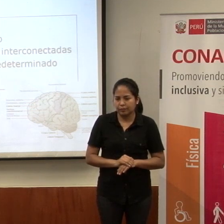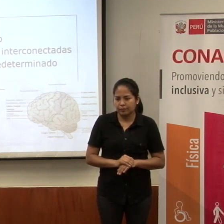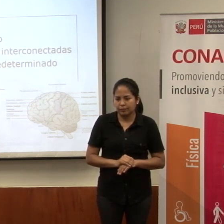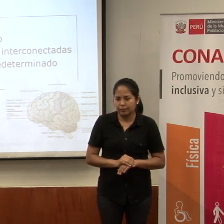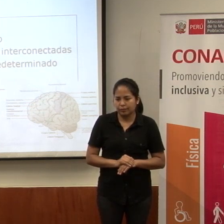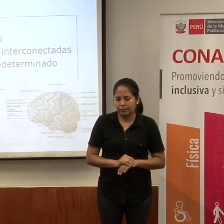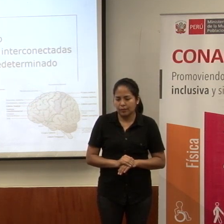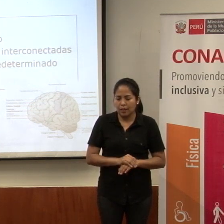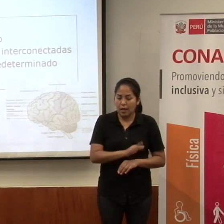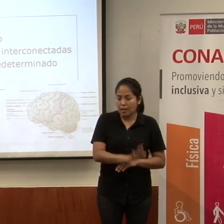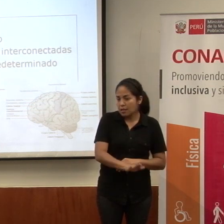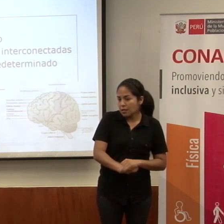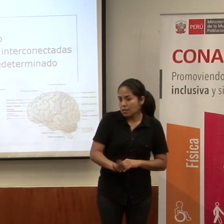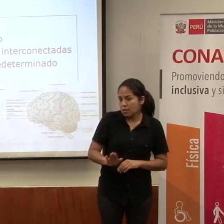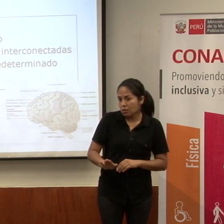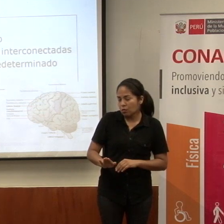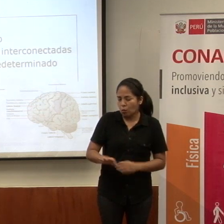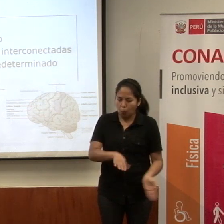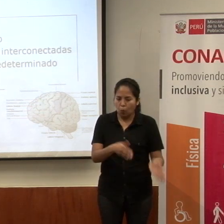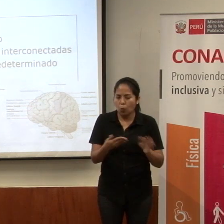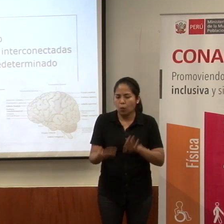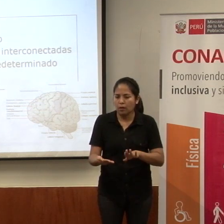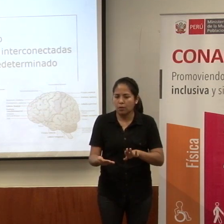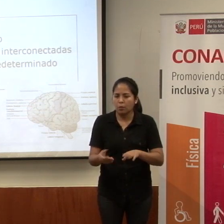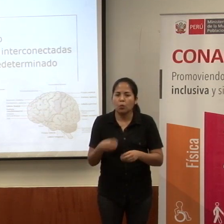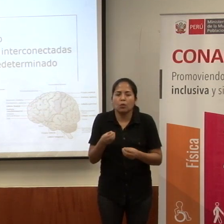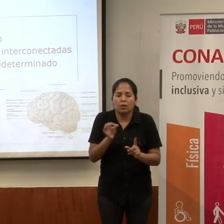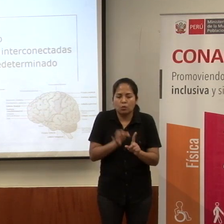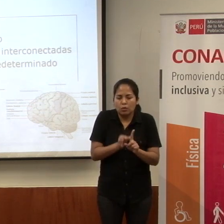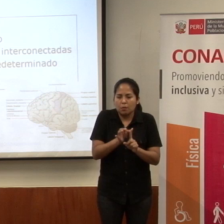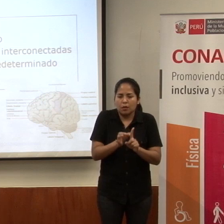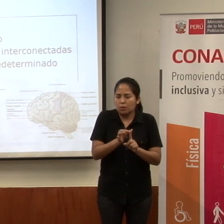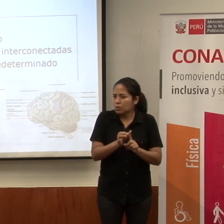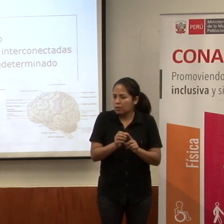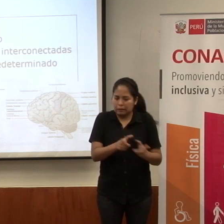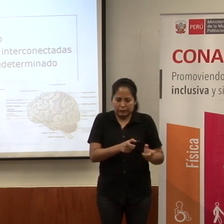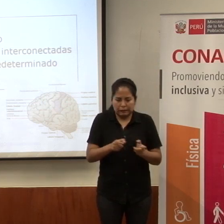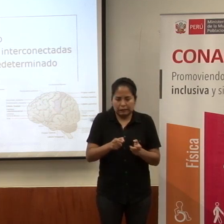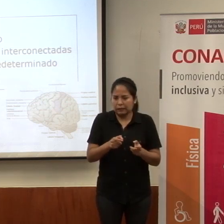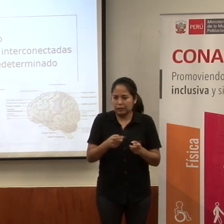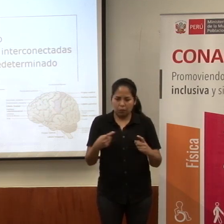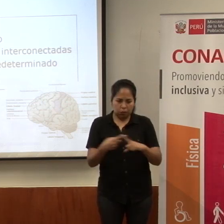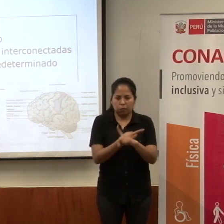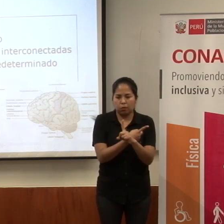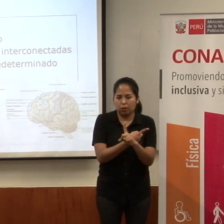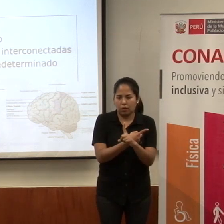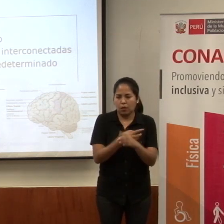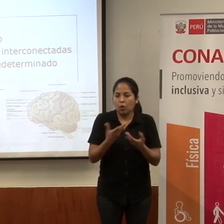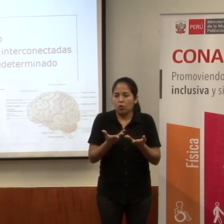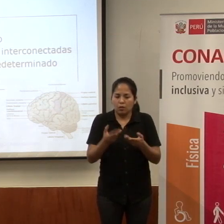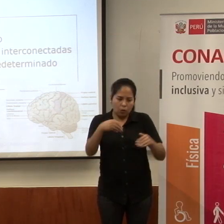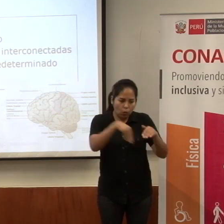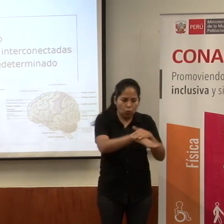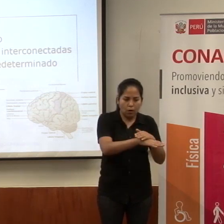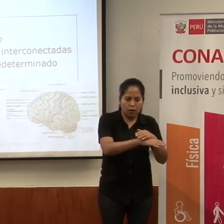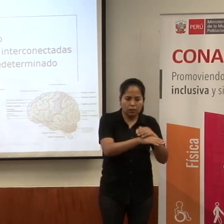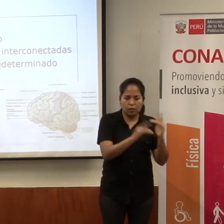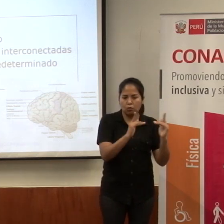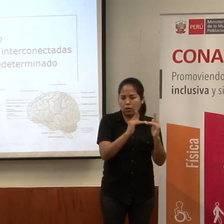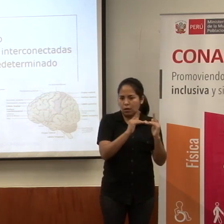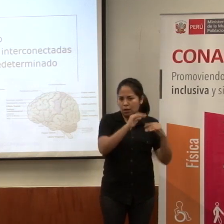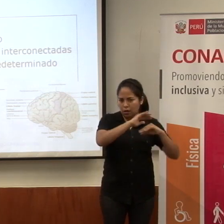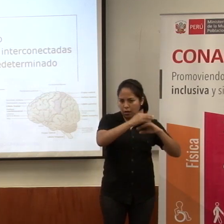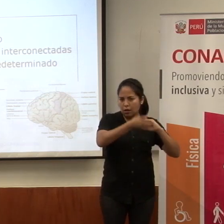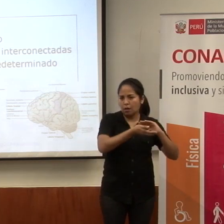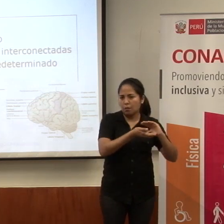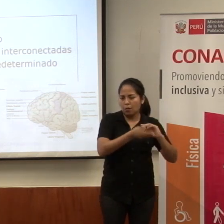hay niños que cuando nacen se mueren porque no controlan temperatura, los prematuros. Y hay que meterlos ¿a dónde? A una incubadora o ponerlos